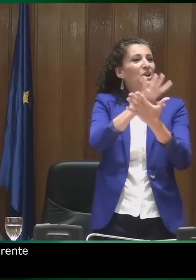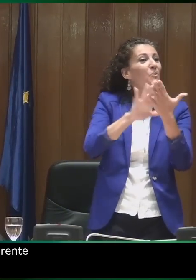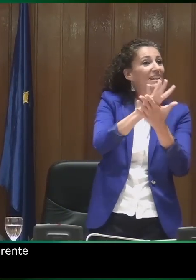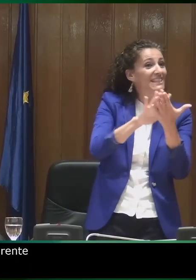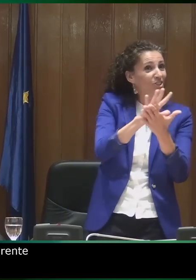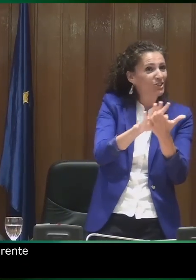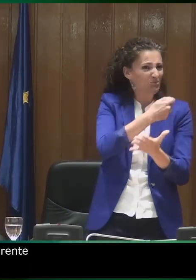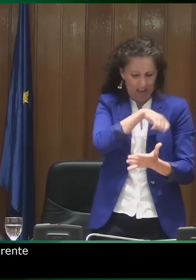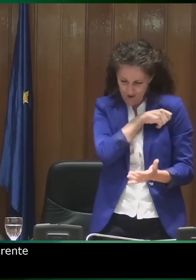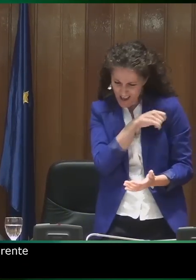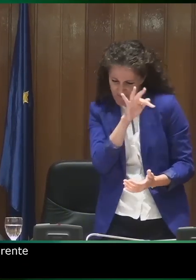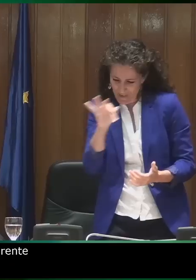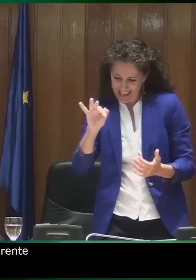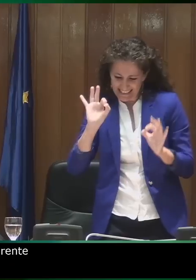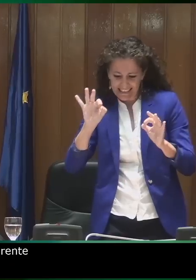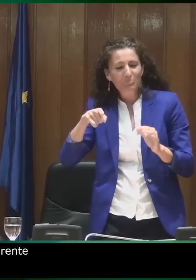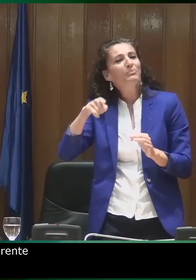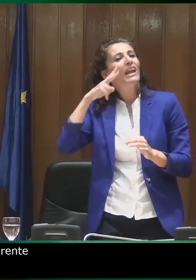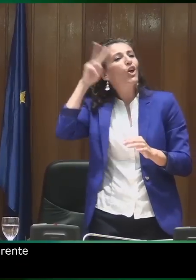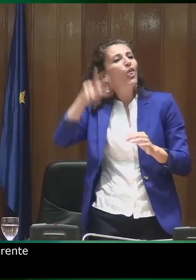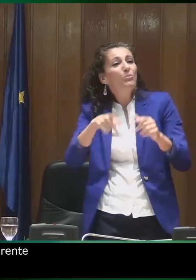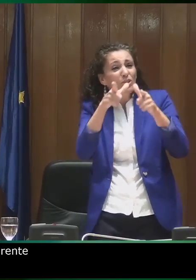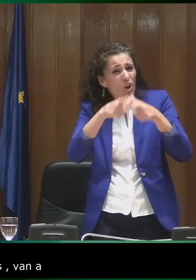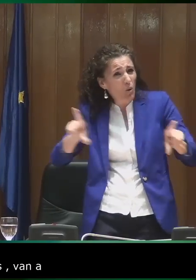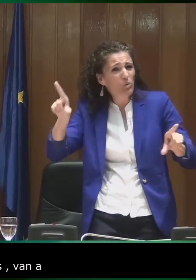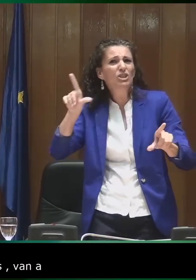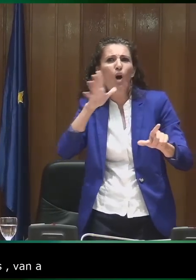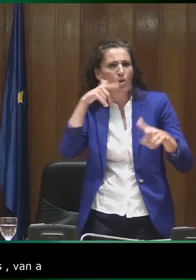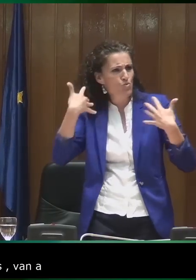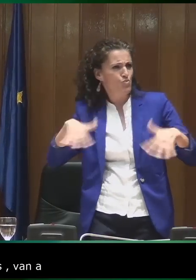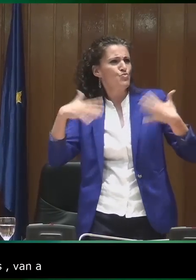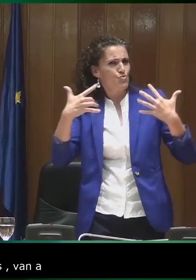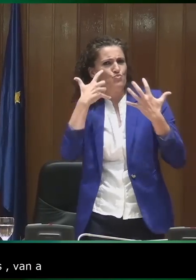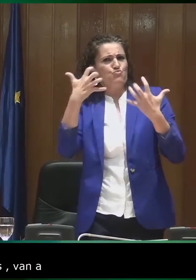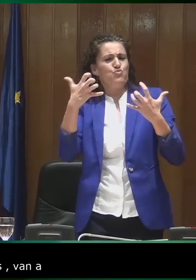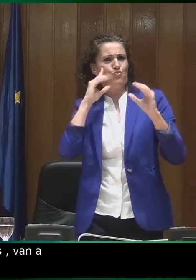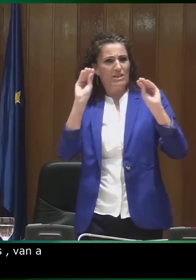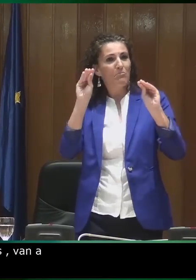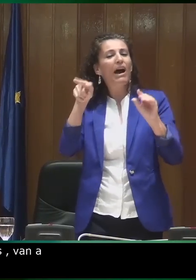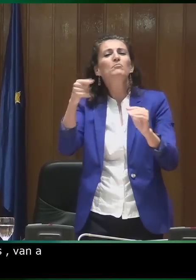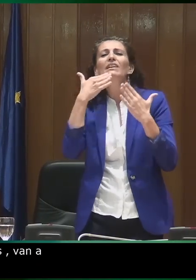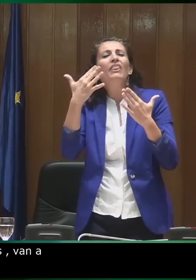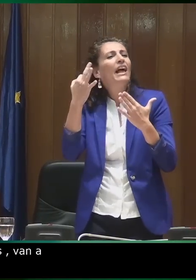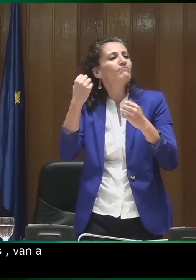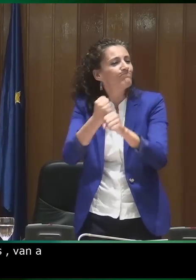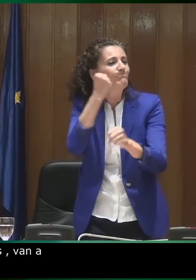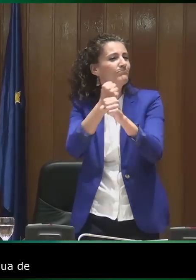El estatus actual de la lengua de signos española y su reconocimiento lingüístico, la verdad,